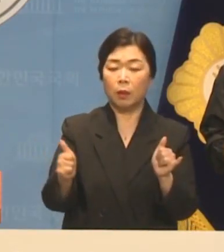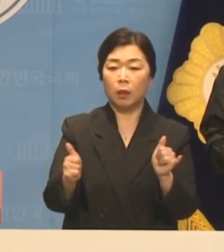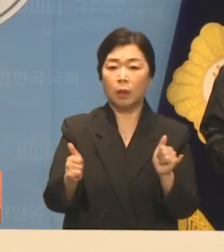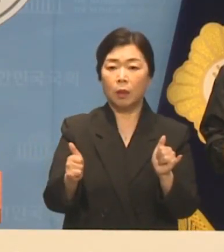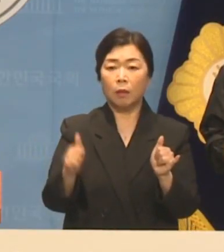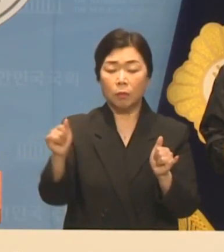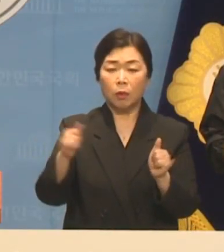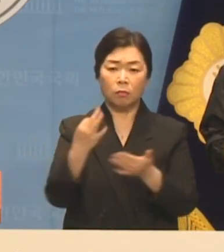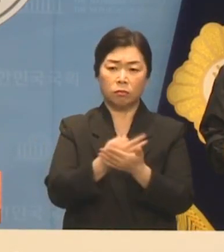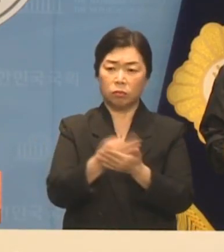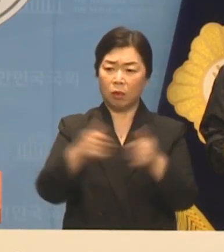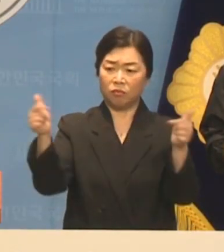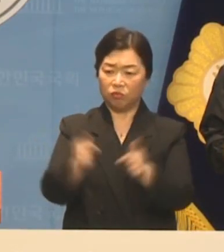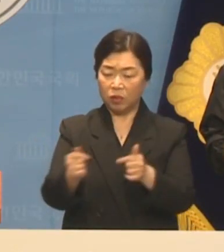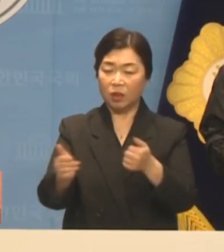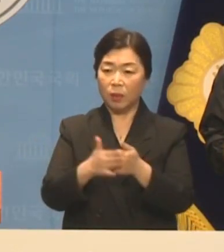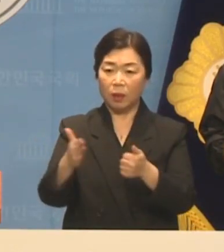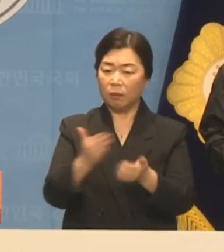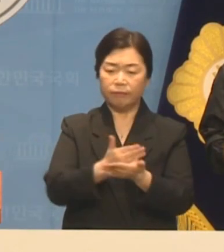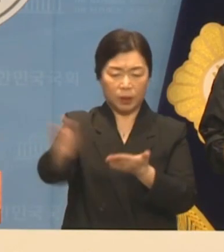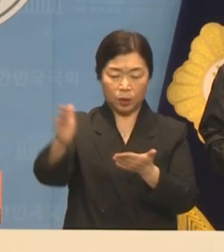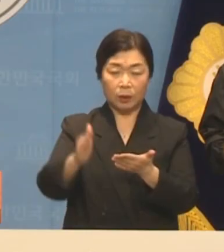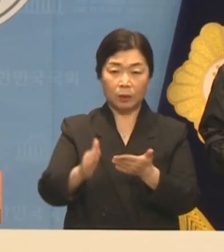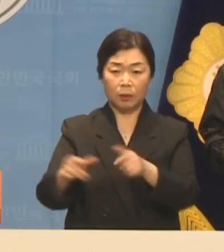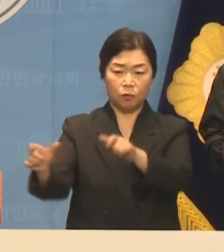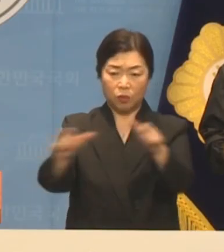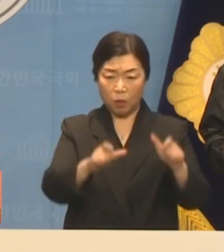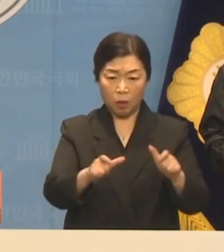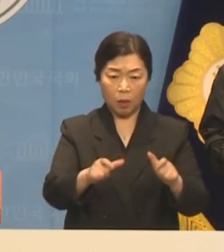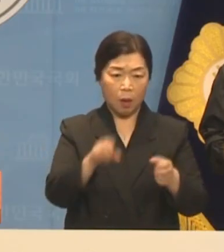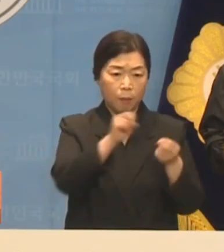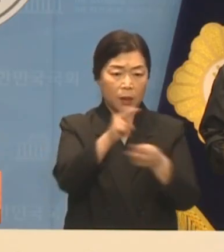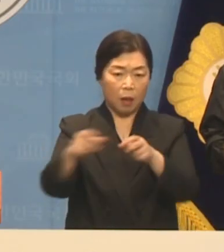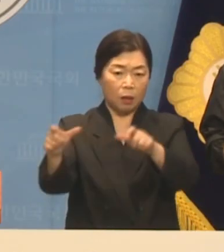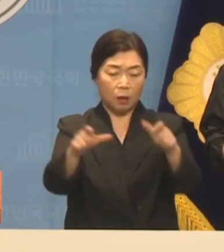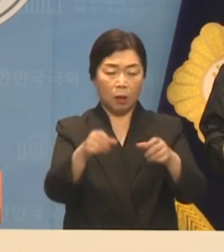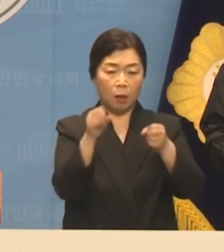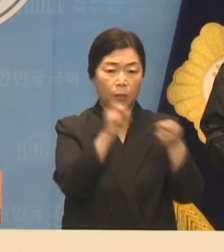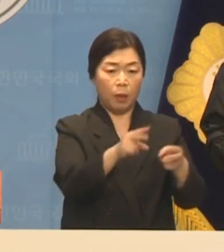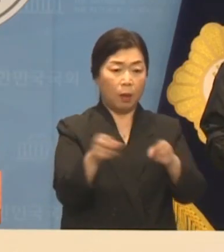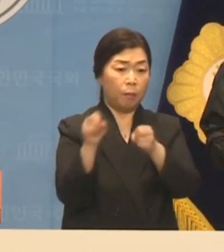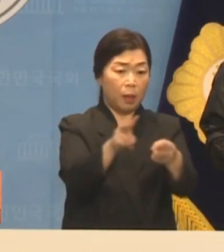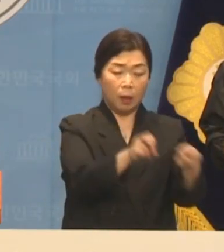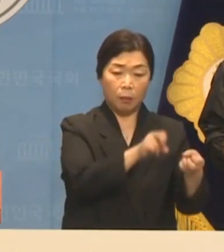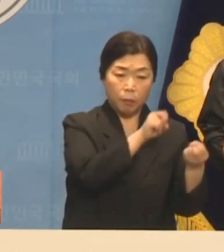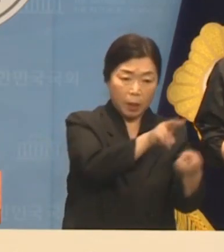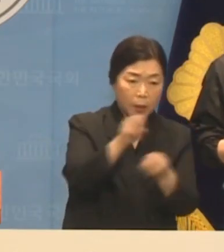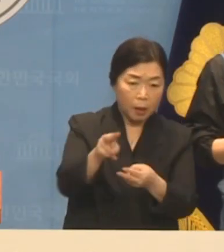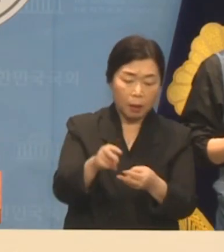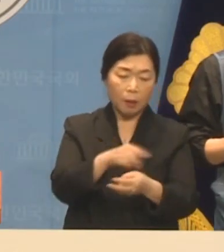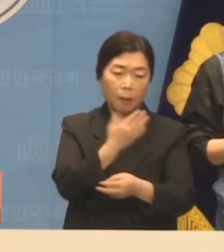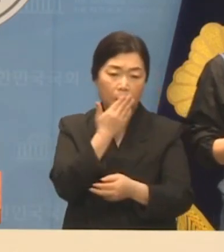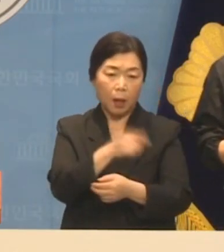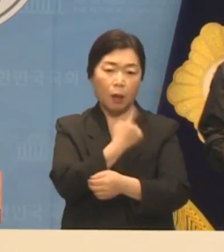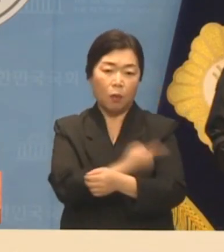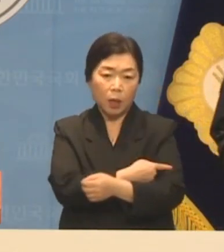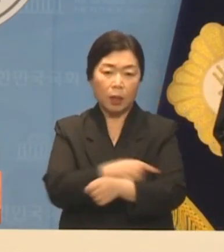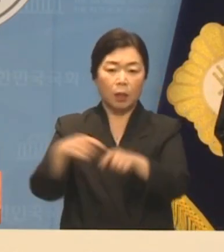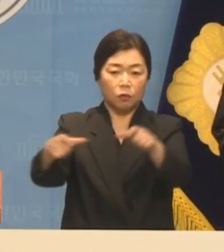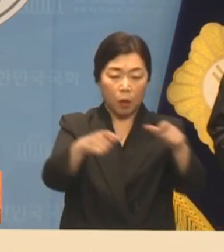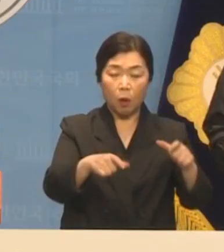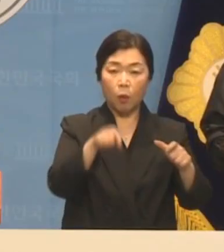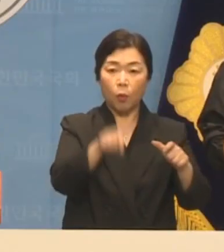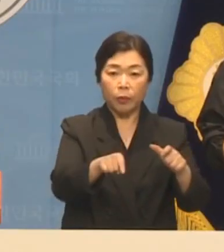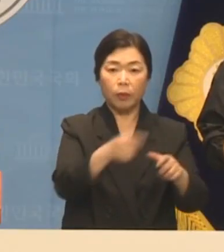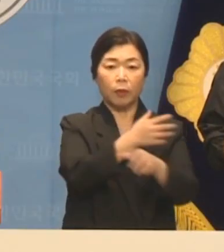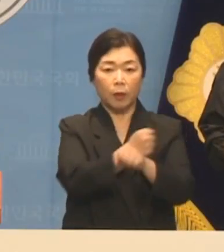이유로 클렌징, 즉 구역 회수를 단행했습니다. 구역을 뺏어간다는 것은 곧 생계를 빼앗긴다는 것입니다.